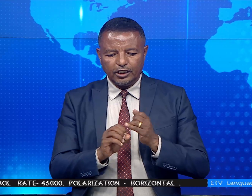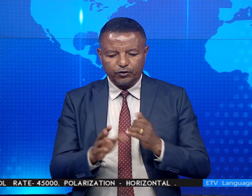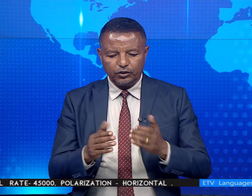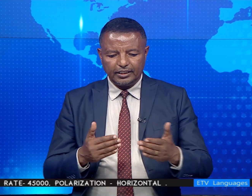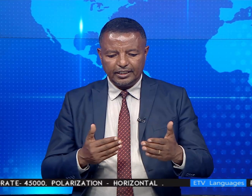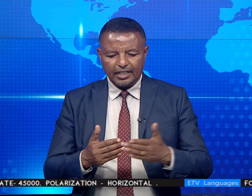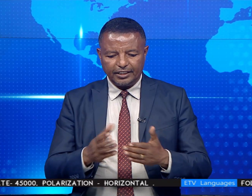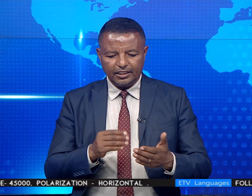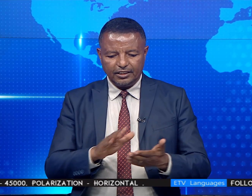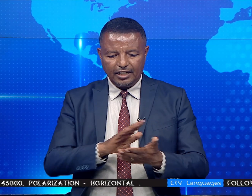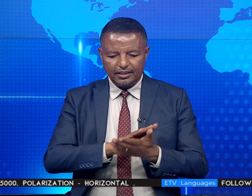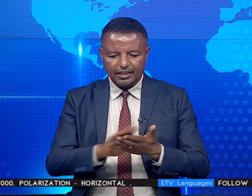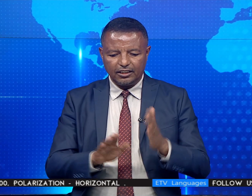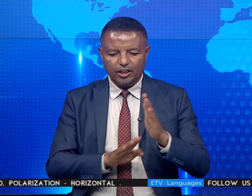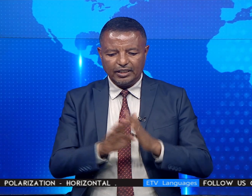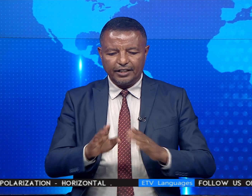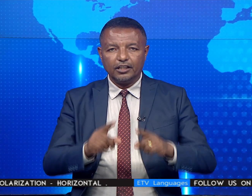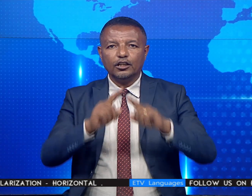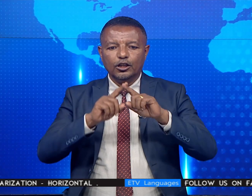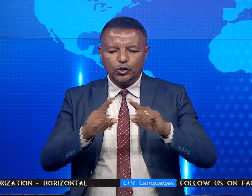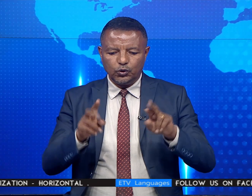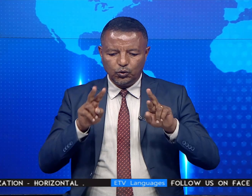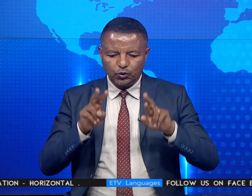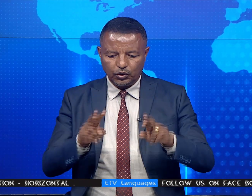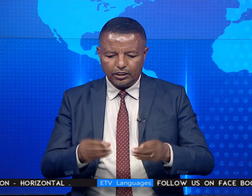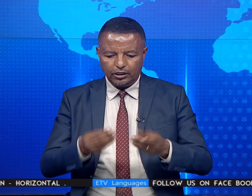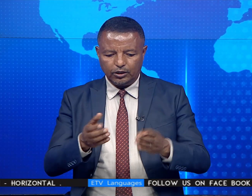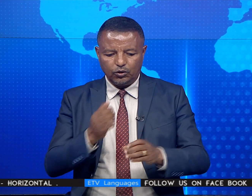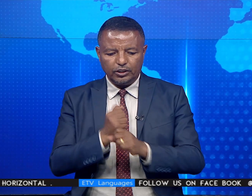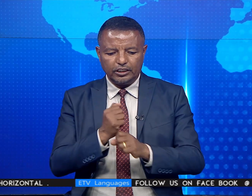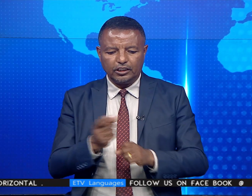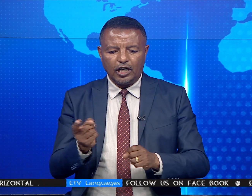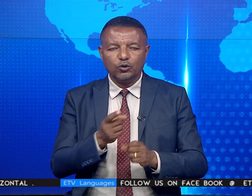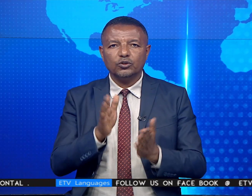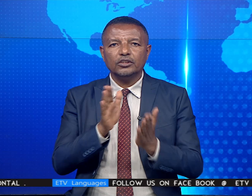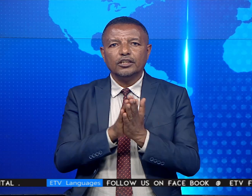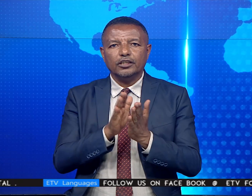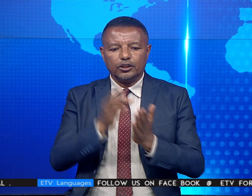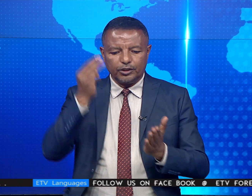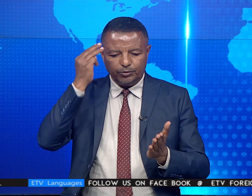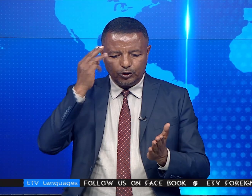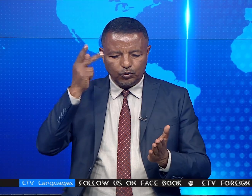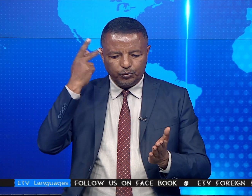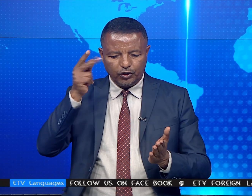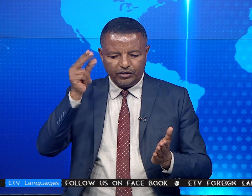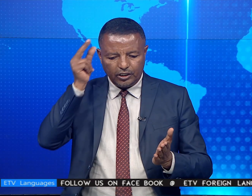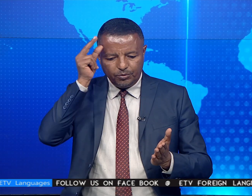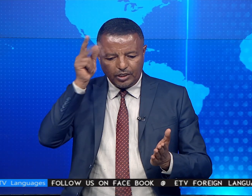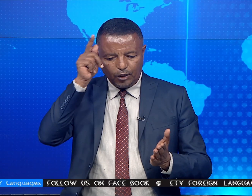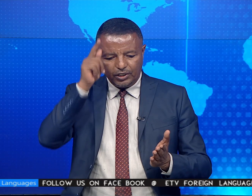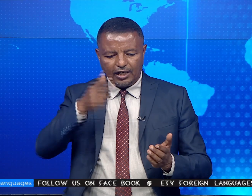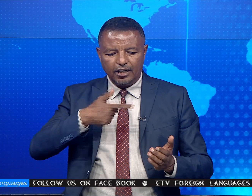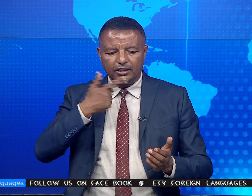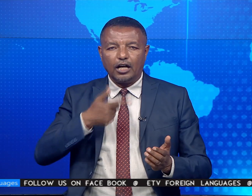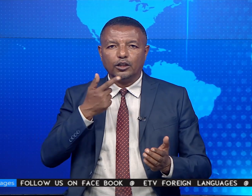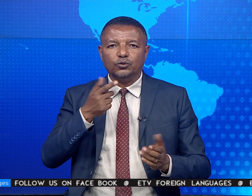የትምህርት ዘርፍን ተደራሽነትና ጥራት ለማሳደግ ልዩ ትኩረት ተሰጥቶ እየተሰራ መሆኑን የትምህርት ሚኒስትሩ ፕሮፌሰር